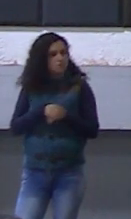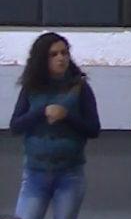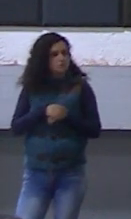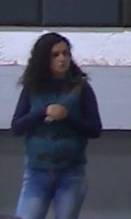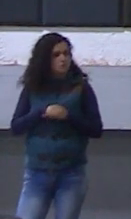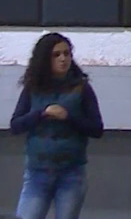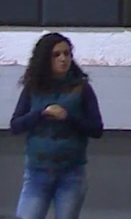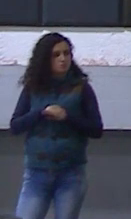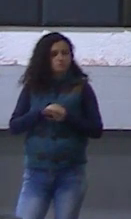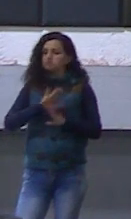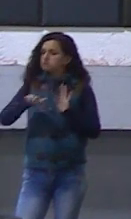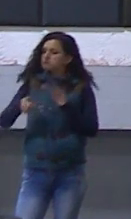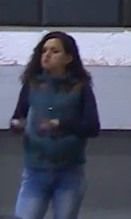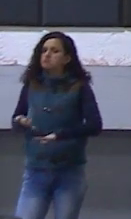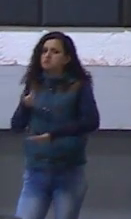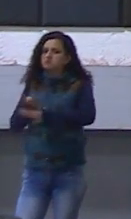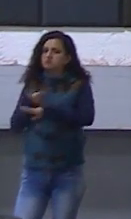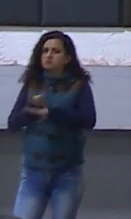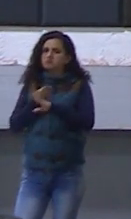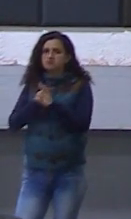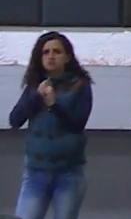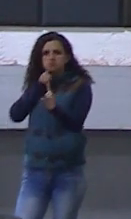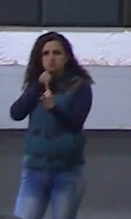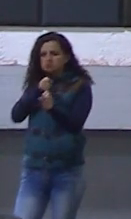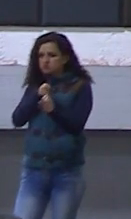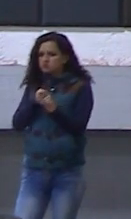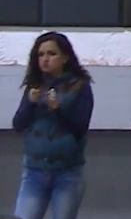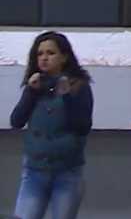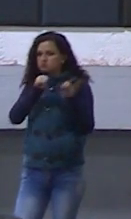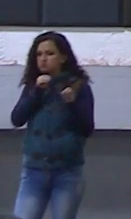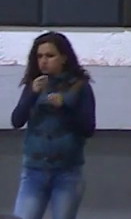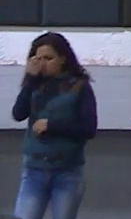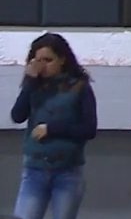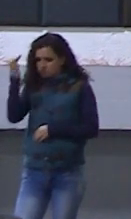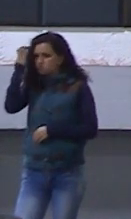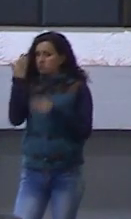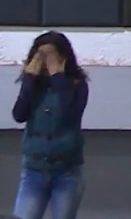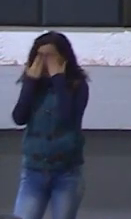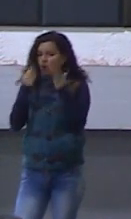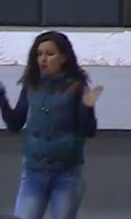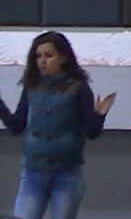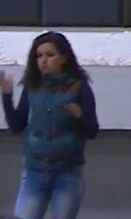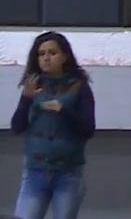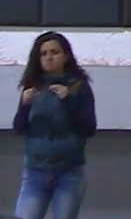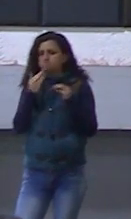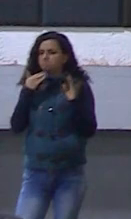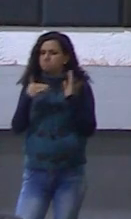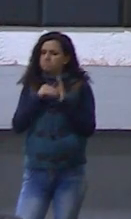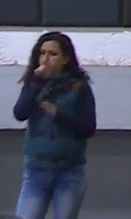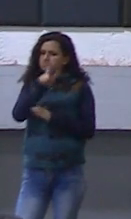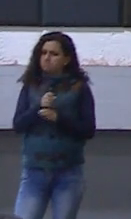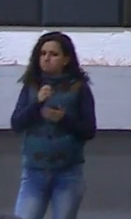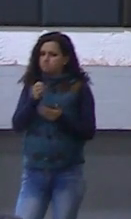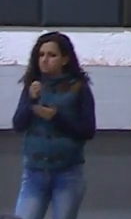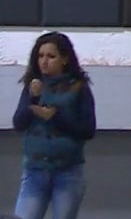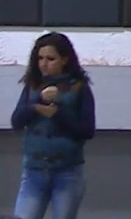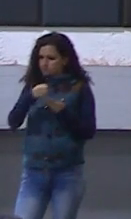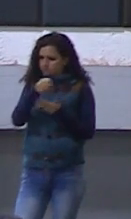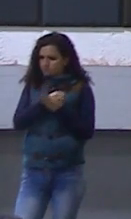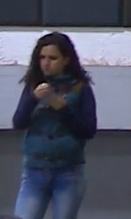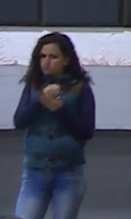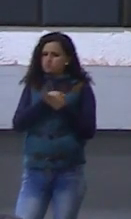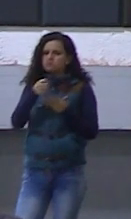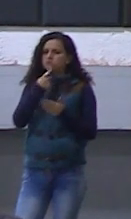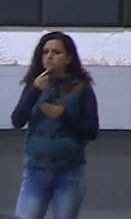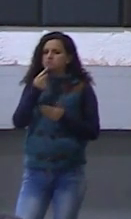y planteamos unos objetivos de formación profesional muy amplios pero por ejemplo quiero mencionar